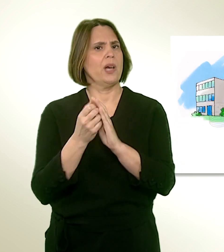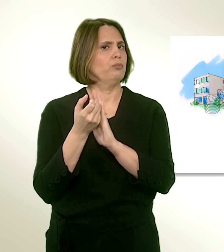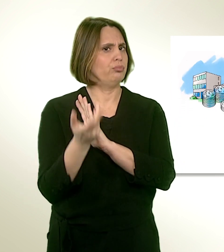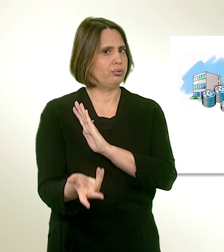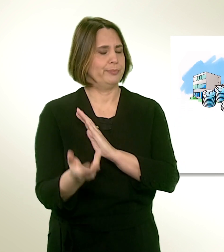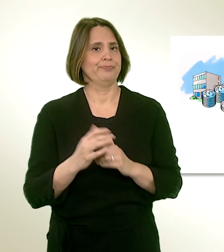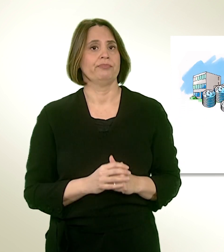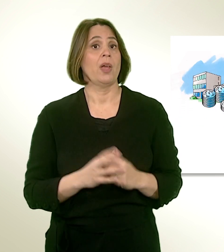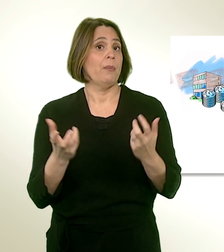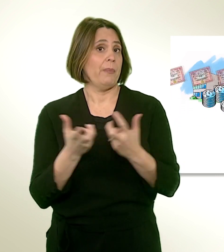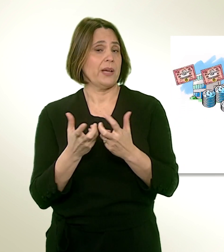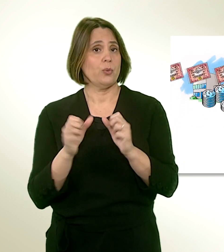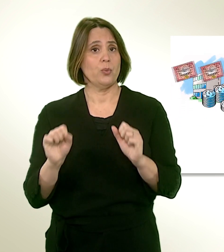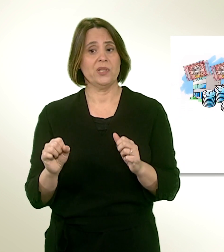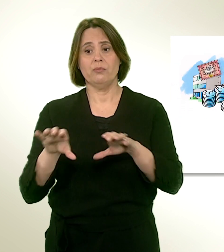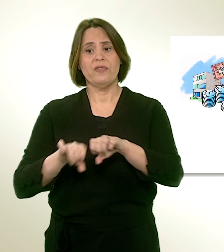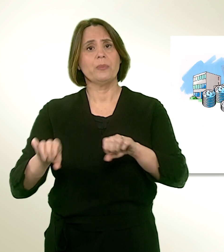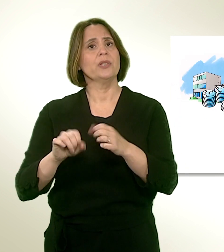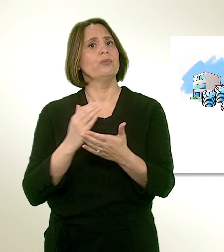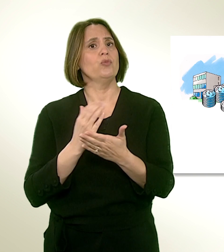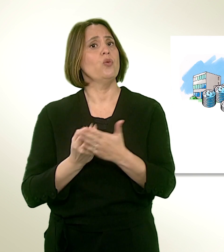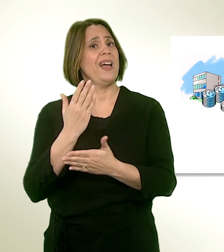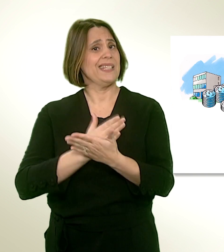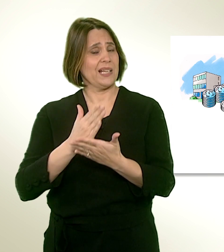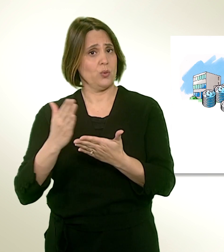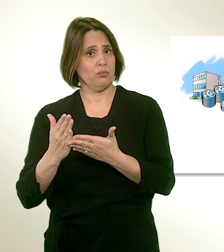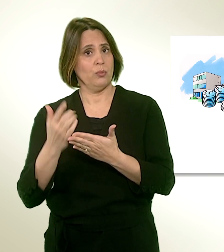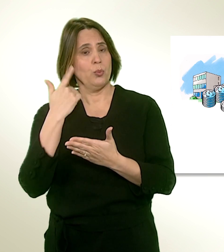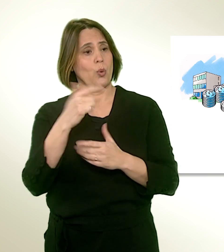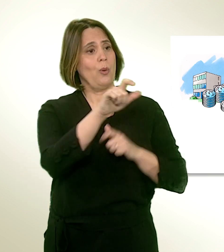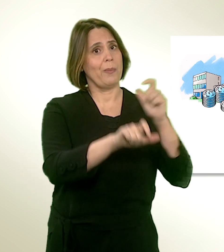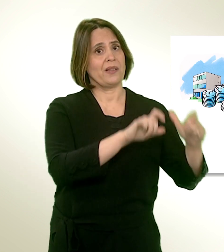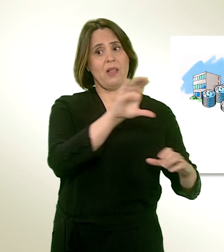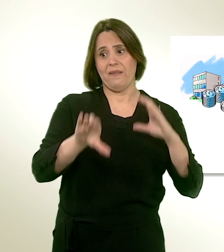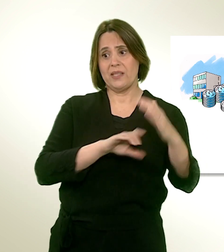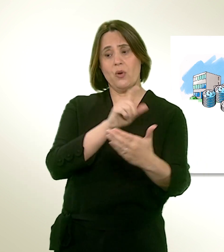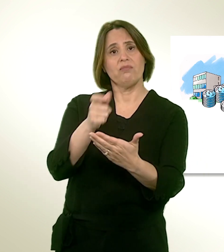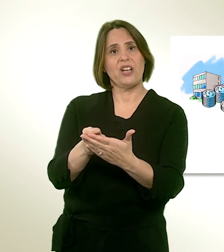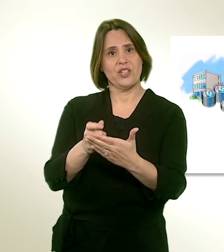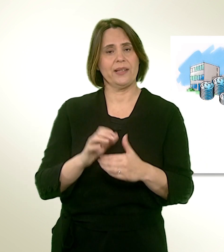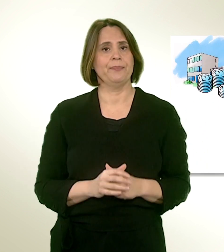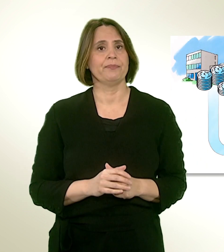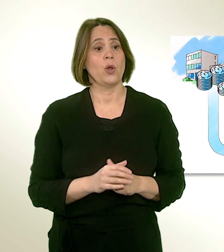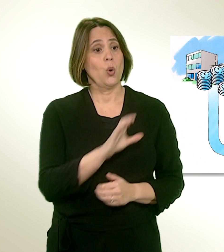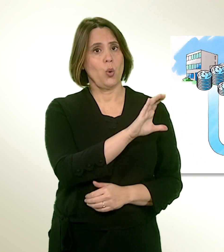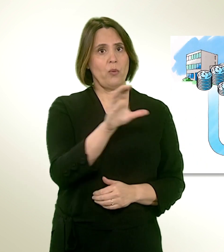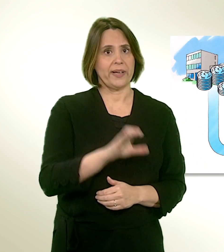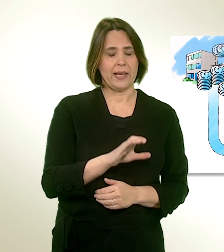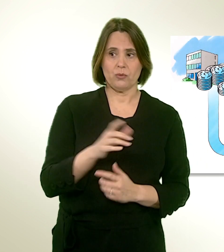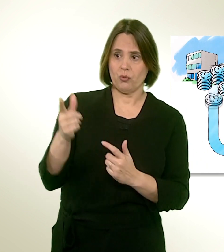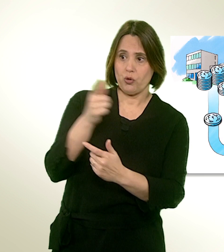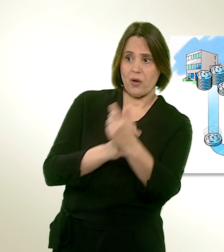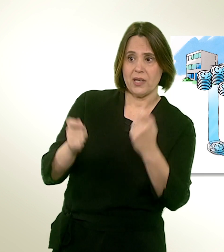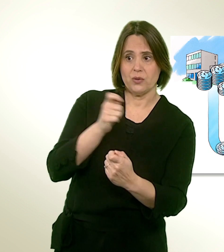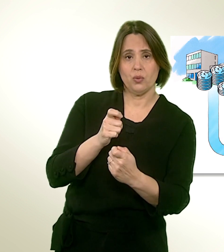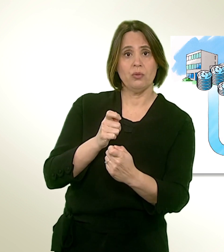propres. Elle peut par exemple émettre de nouvelles actions et les vendre à des investisseurs. La Confédération perçoit un impôt sur la